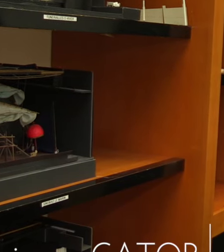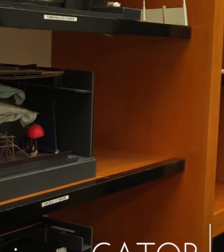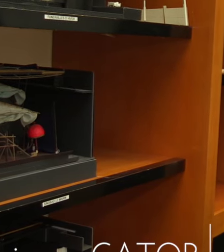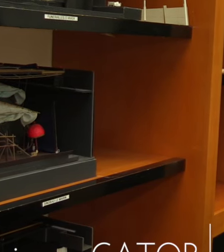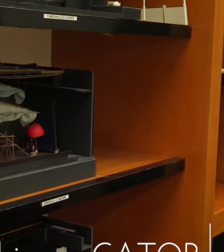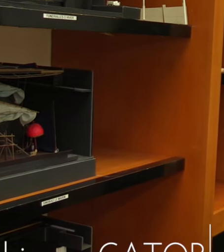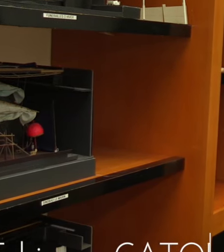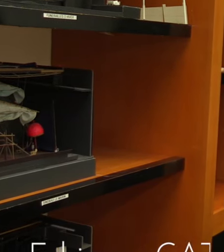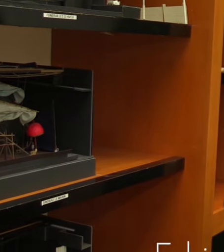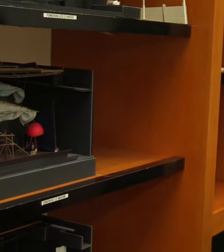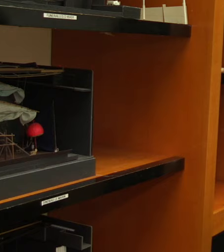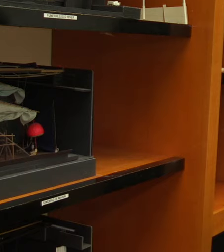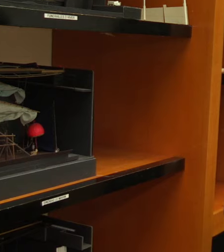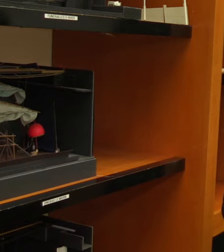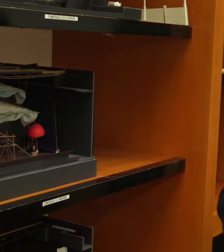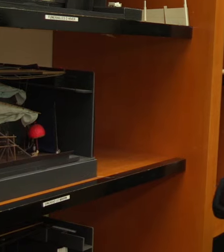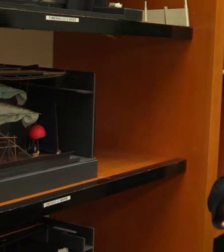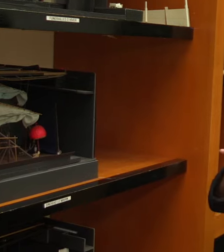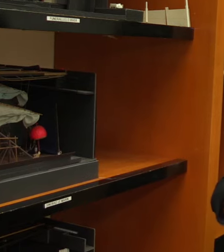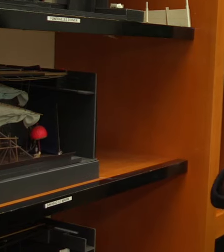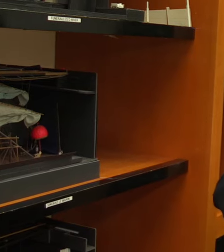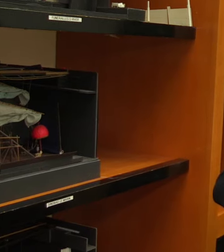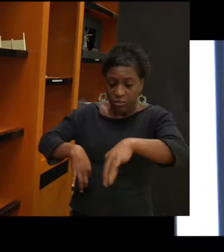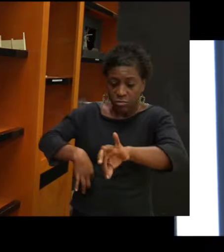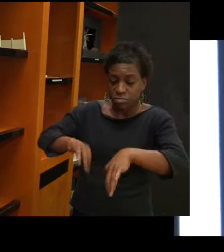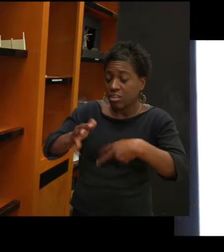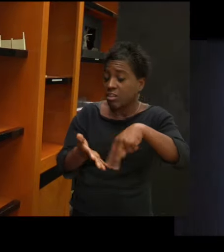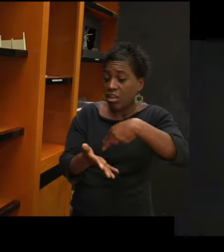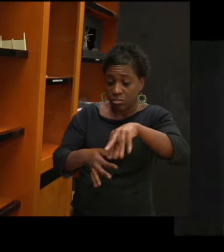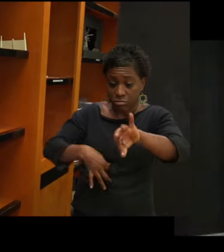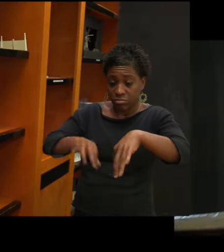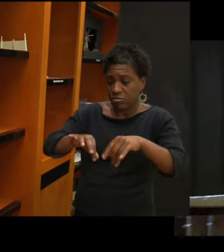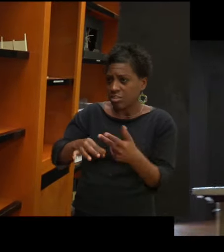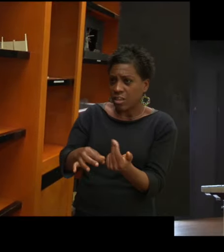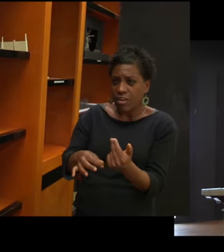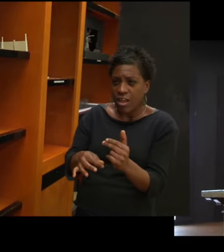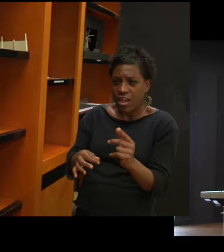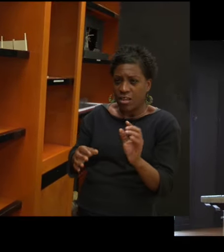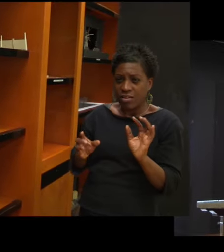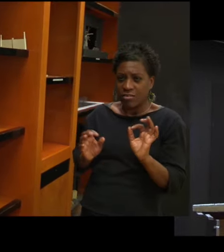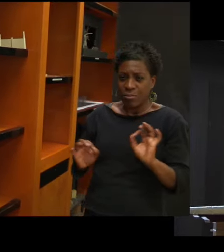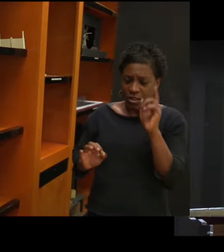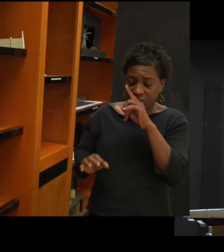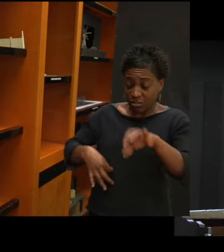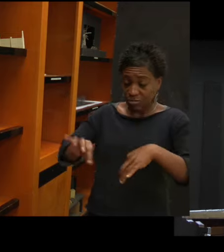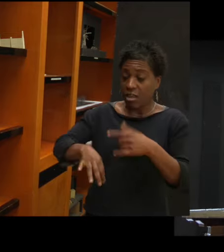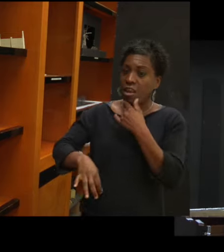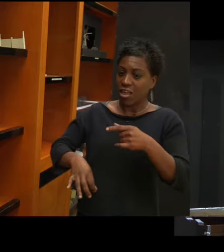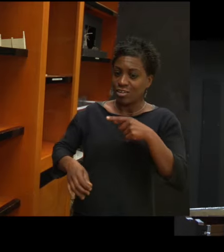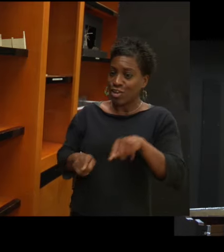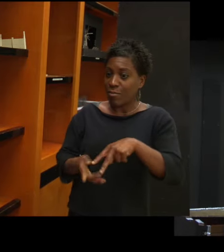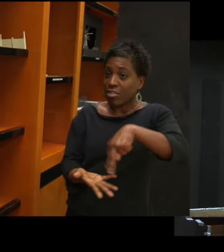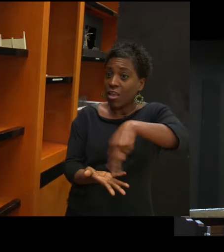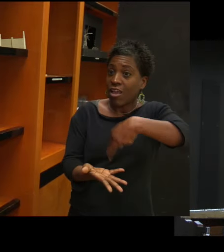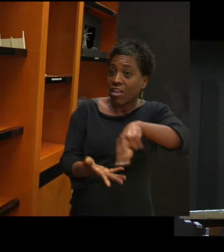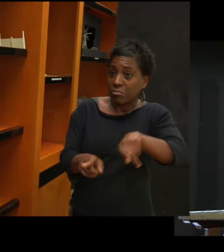On devait les faire danser. Ça allait. C'était pas très difficile. J'étais à l'aise. C'était comme la danse, finalement.